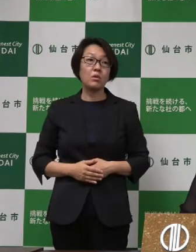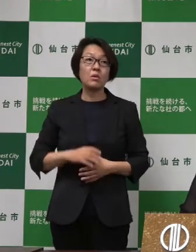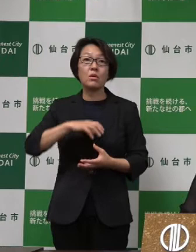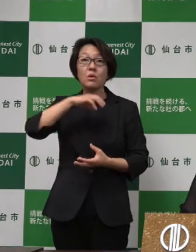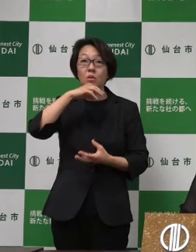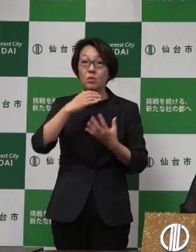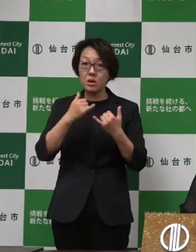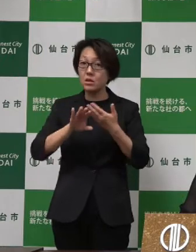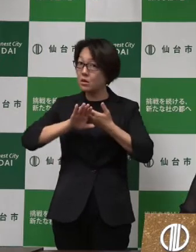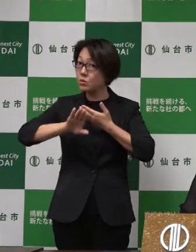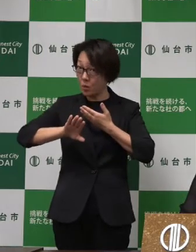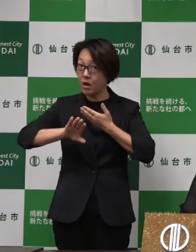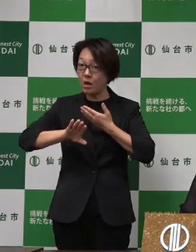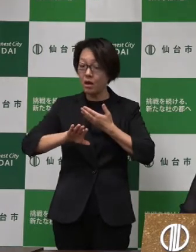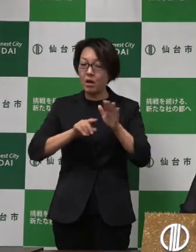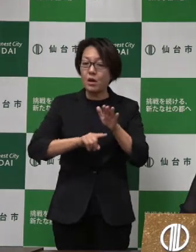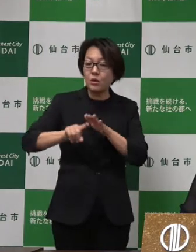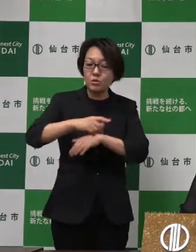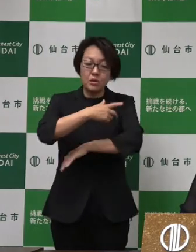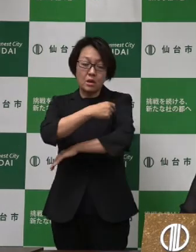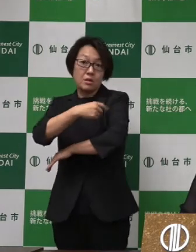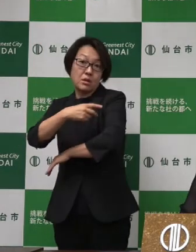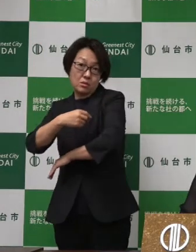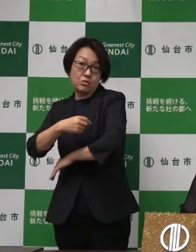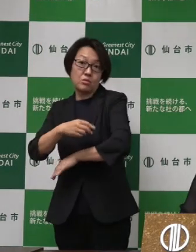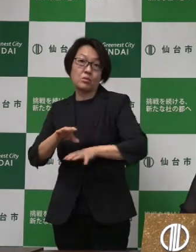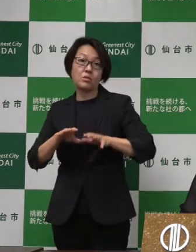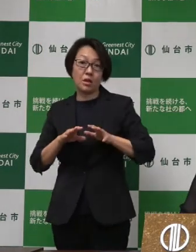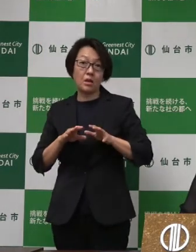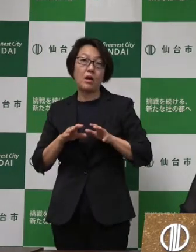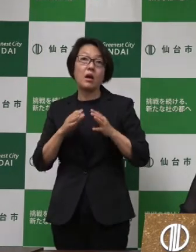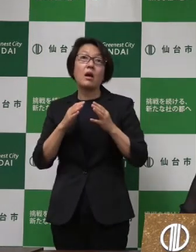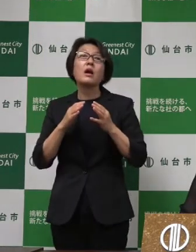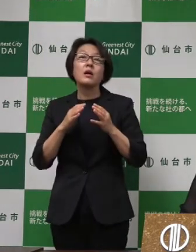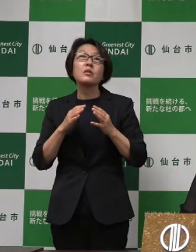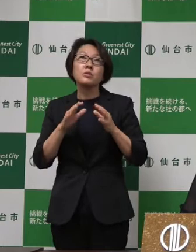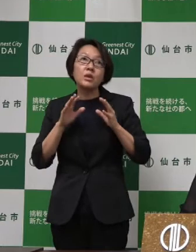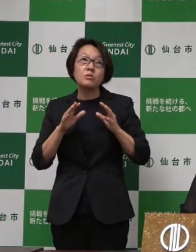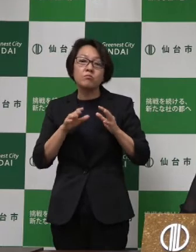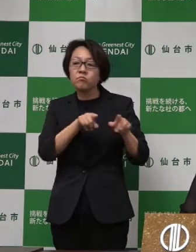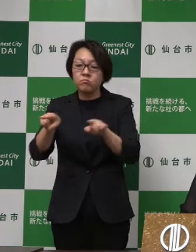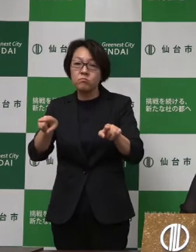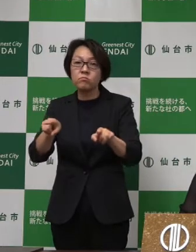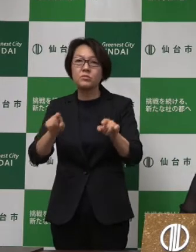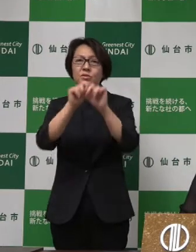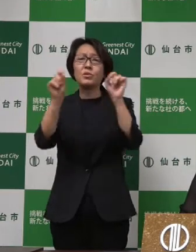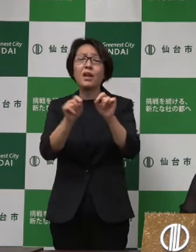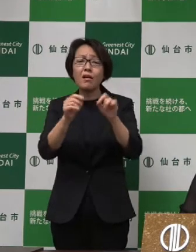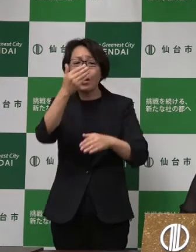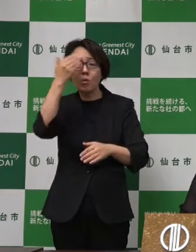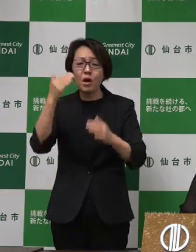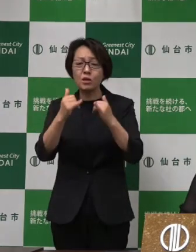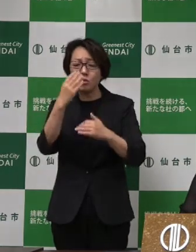者、その他優先接種をしてきたという政策があって、その政策の結果がその数字に表れ